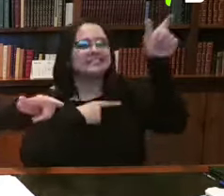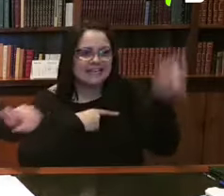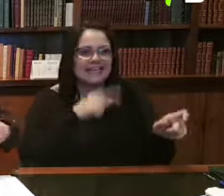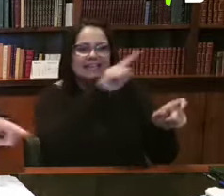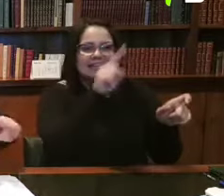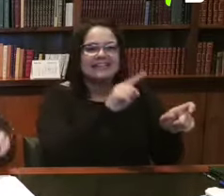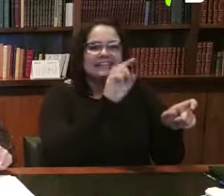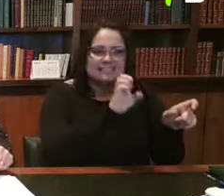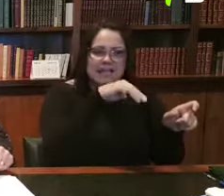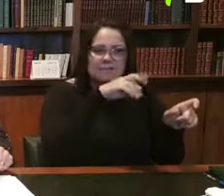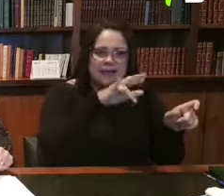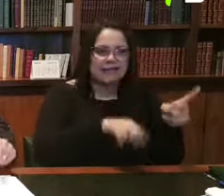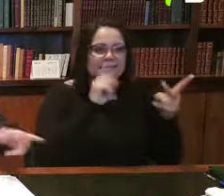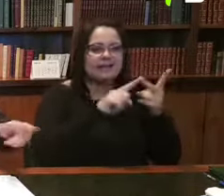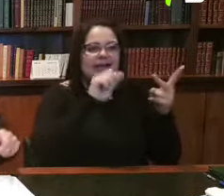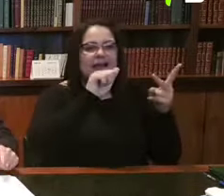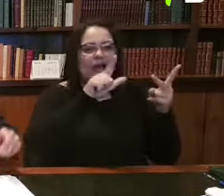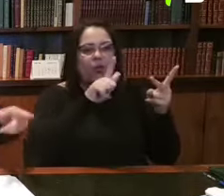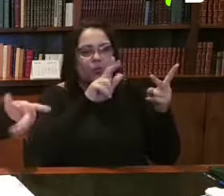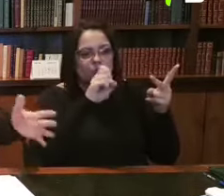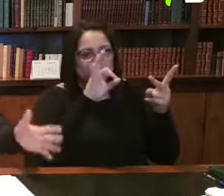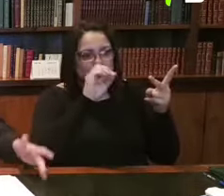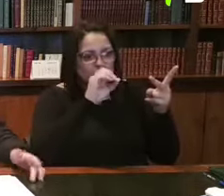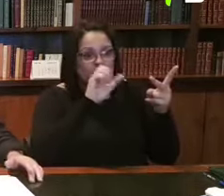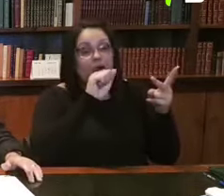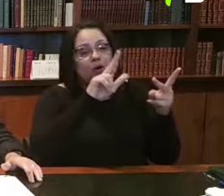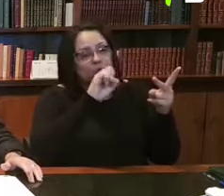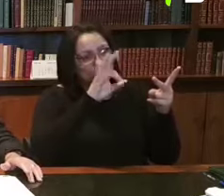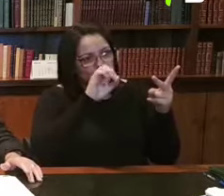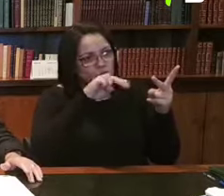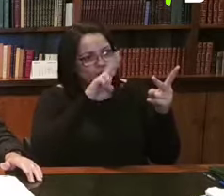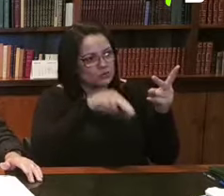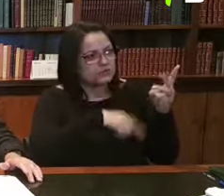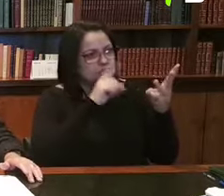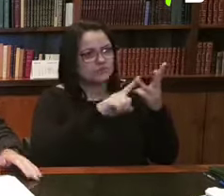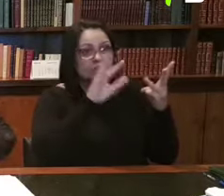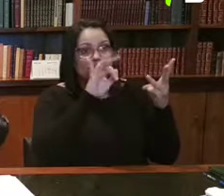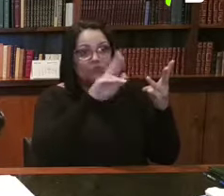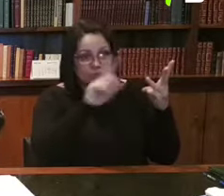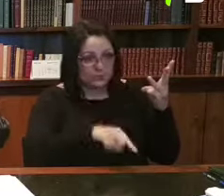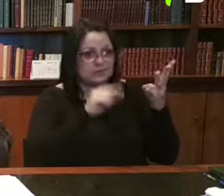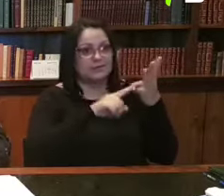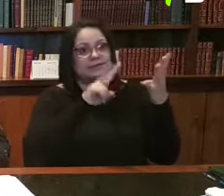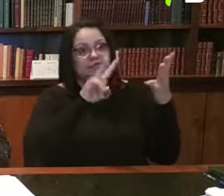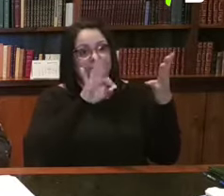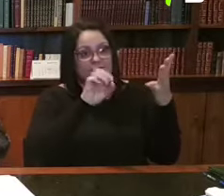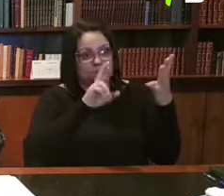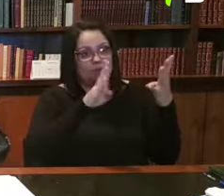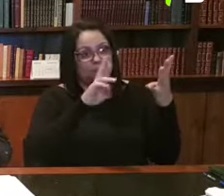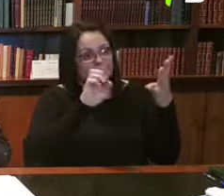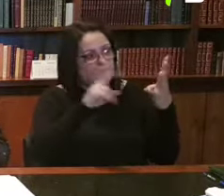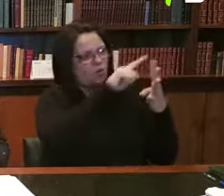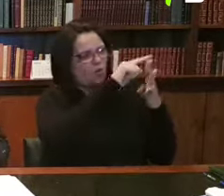ajudei se usa augusto luz e outro que eu sempre esqueço o nome é vitor brauer esses